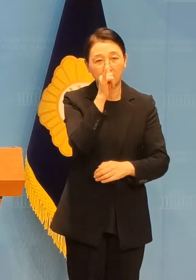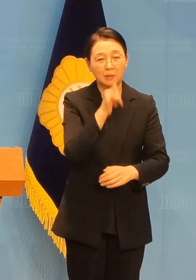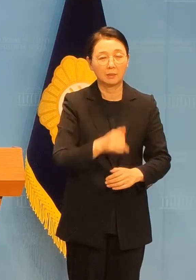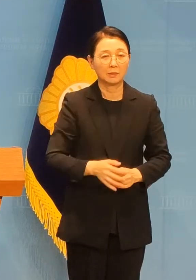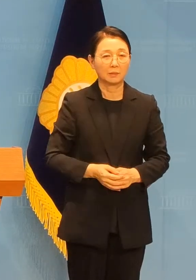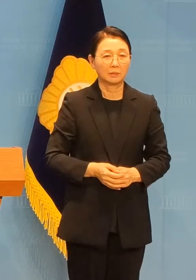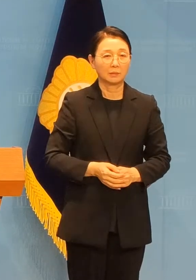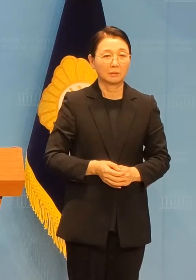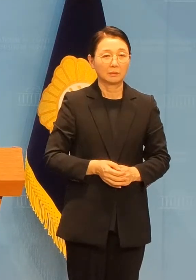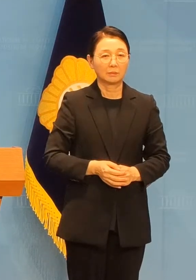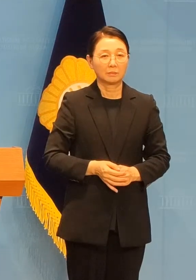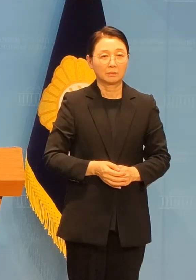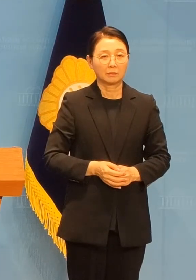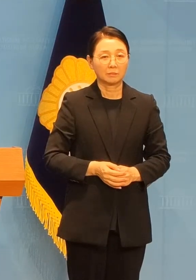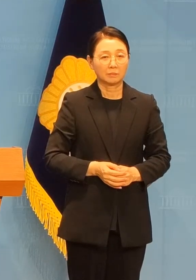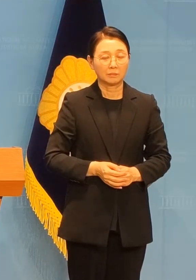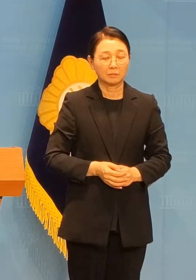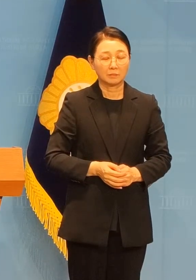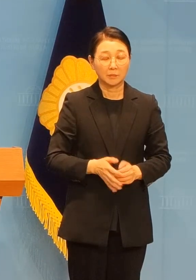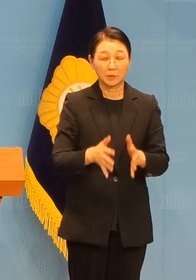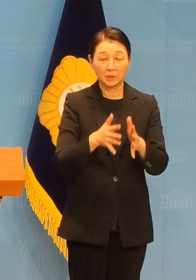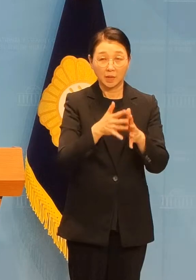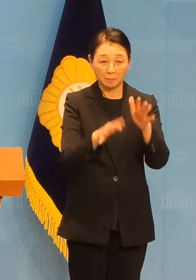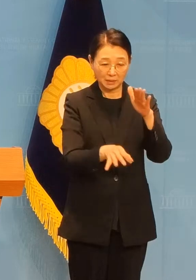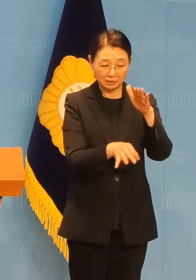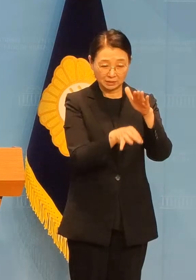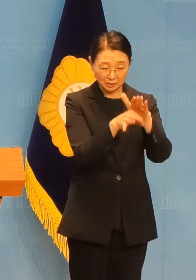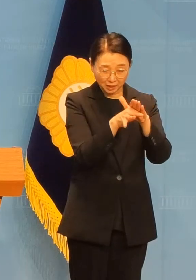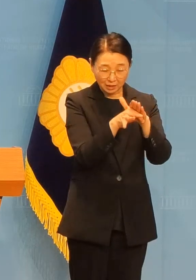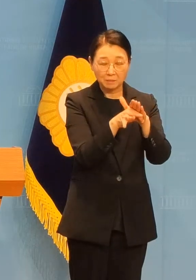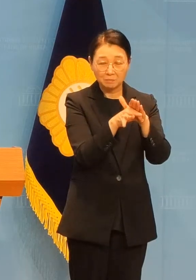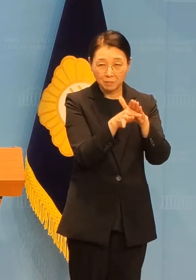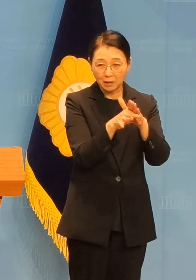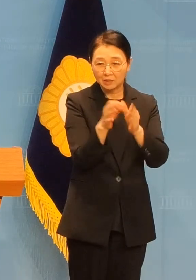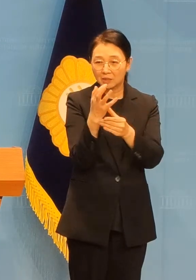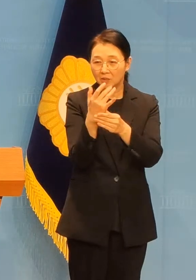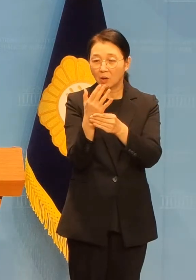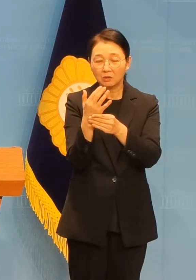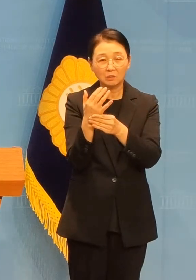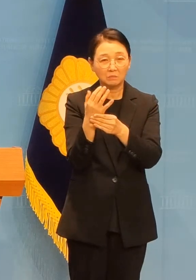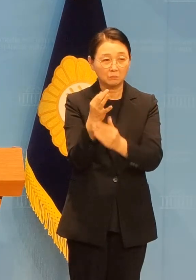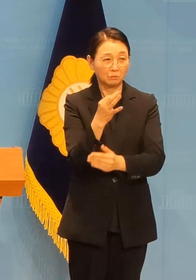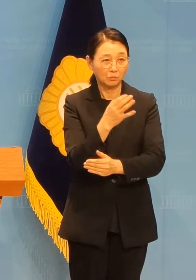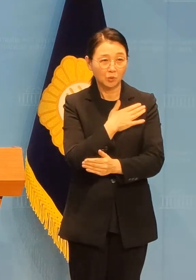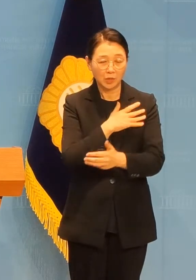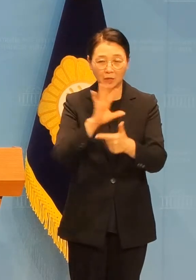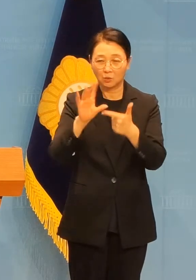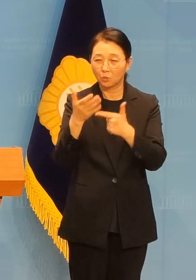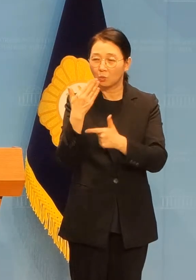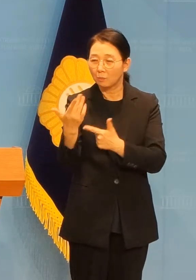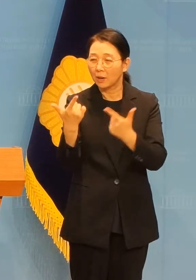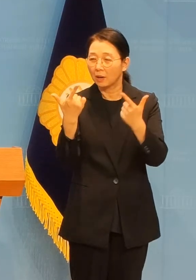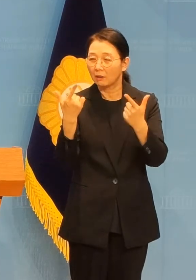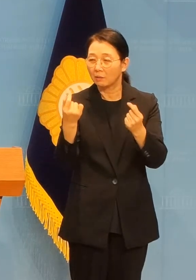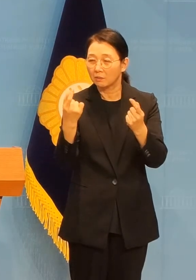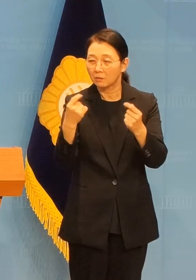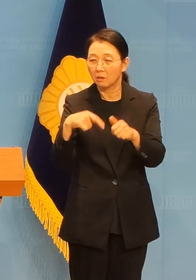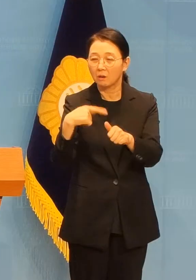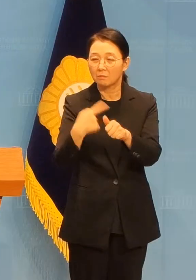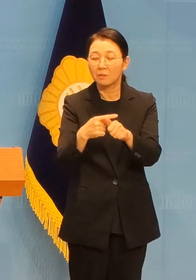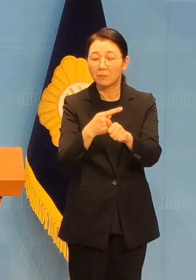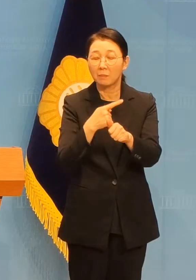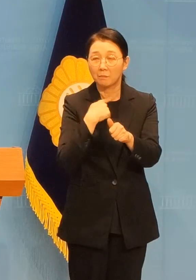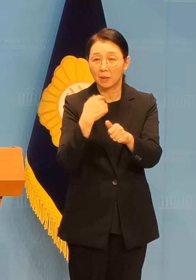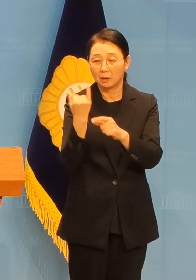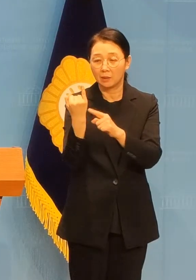있습니다. 분양가 상한제를 현금 부자에게 로또를 옮기는 제도라고 맹렬히 비판해온